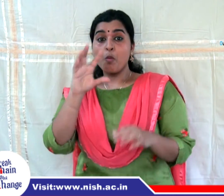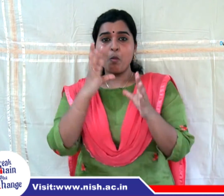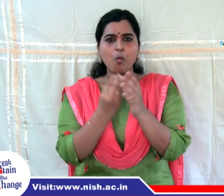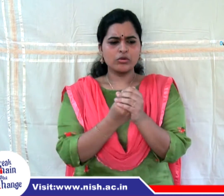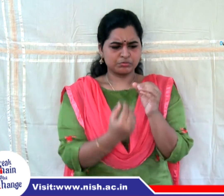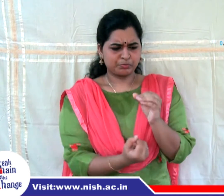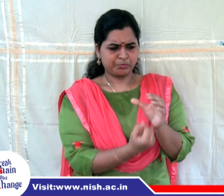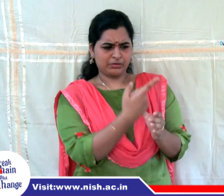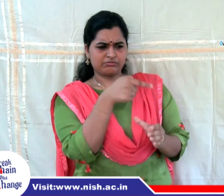പ്രാരംഭ ലക്ഷണങ്ങൾ.